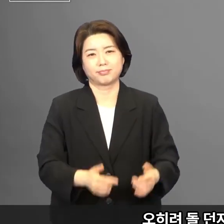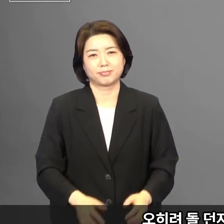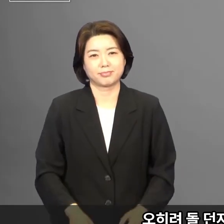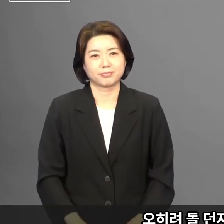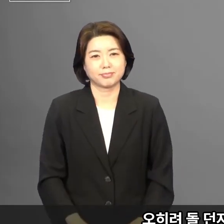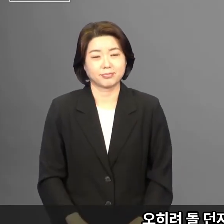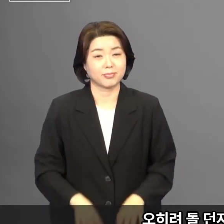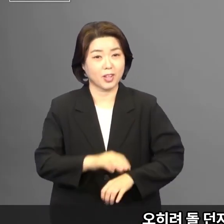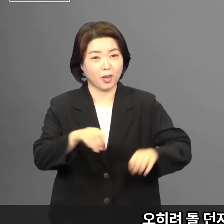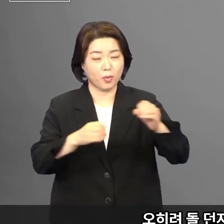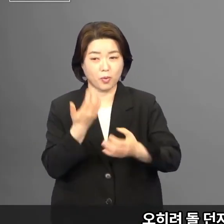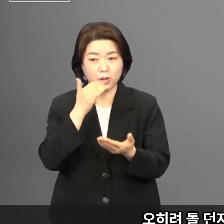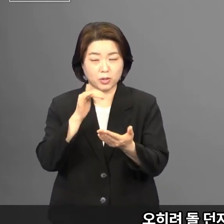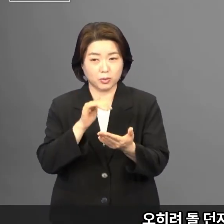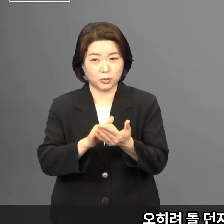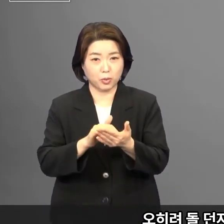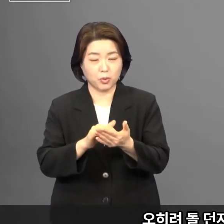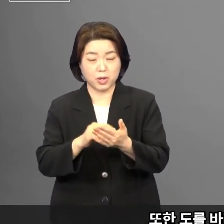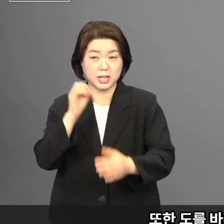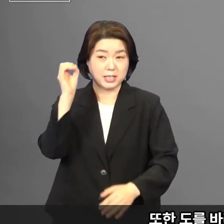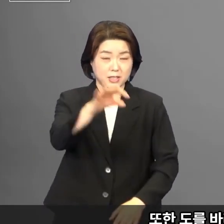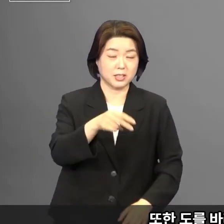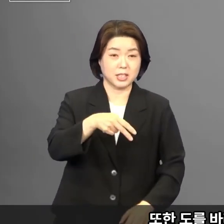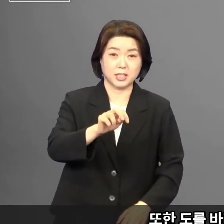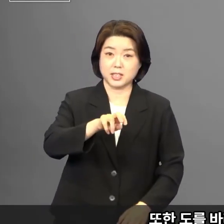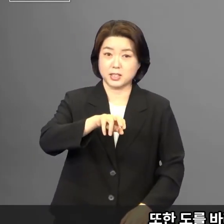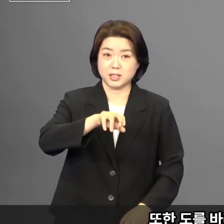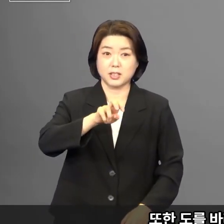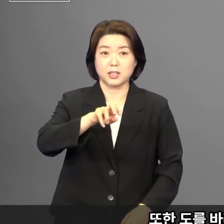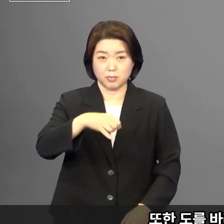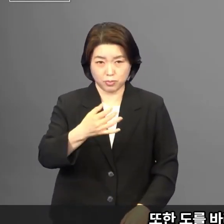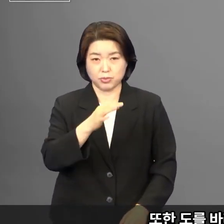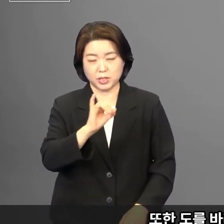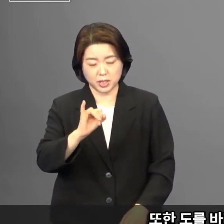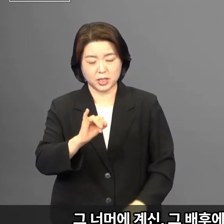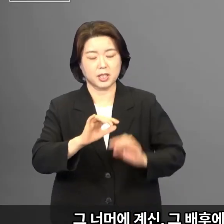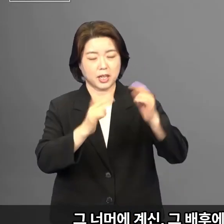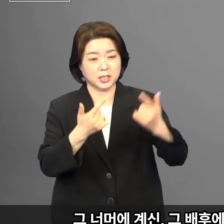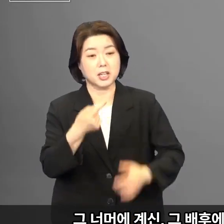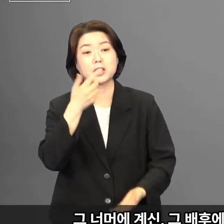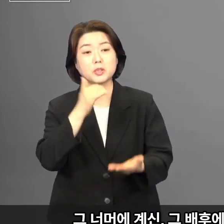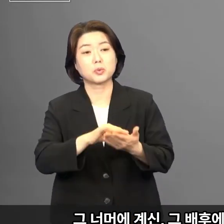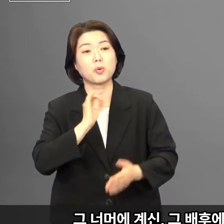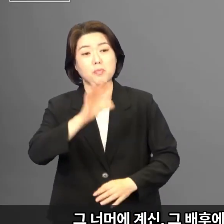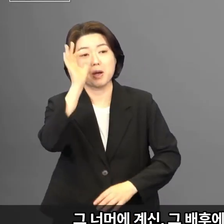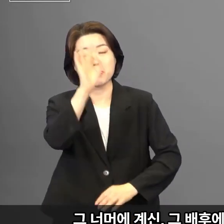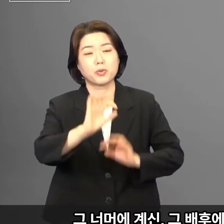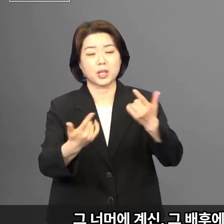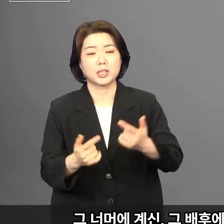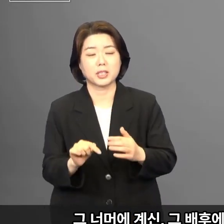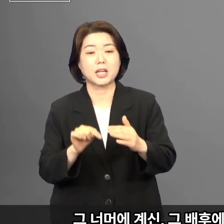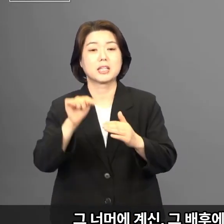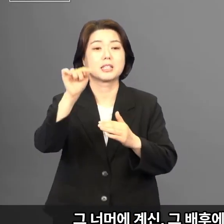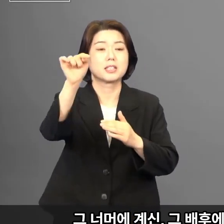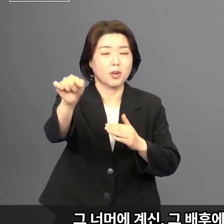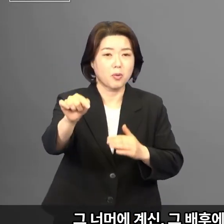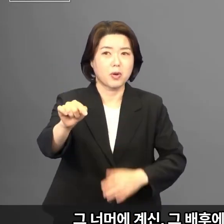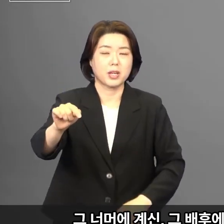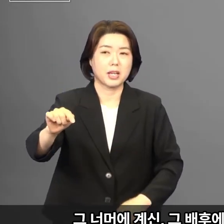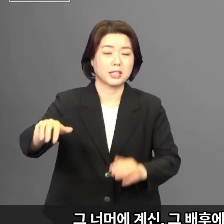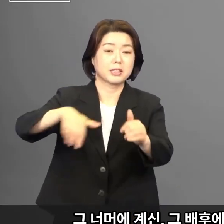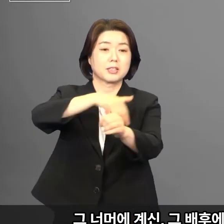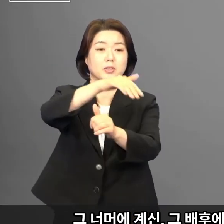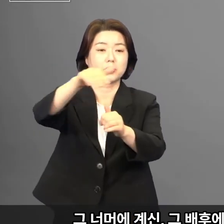오히려 돌 던지는 시므이가 아니라 또한 돌을 바라보는 것이 아니라 그 너머에 계신 그 배후에 계신